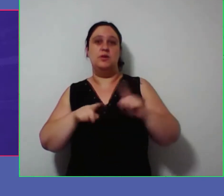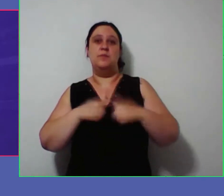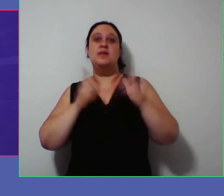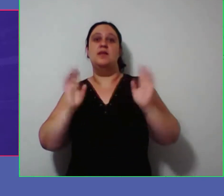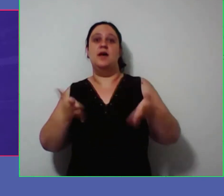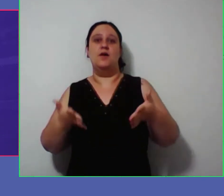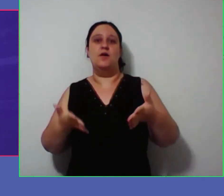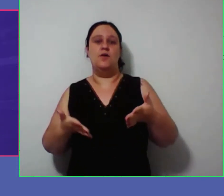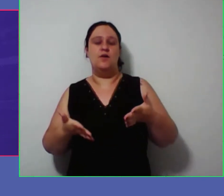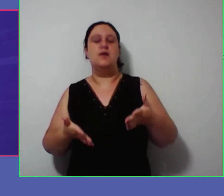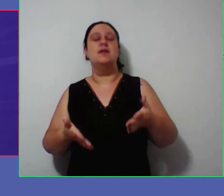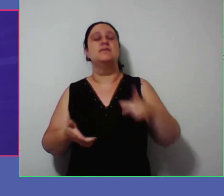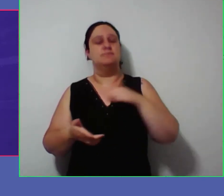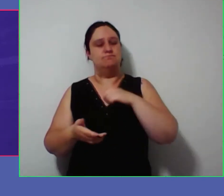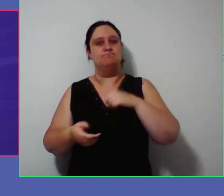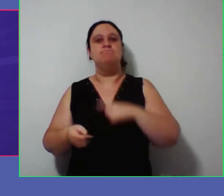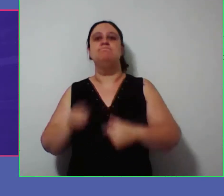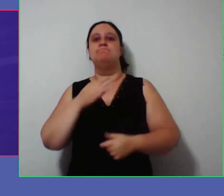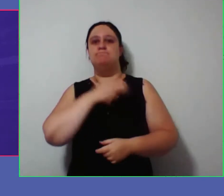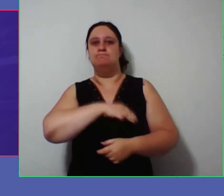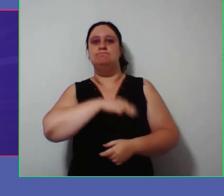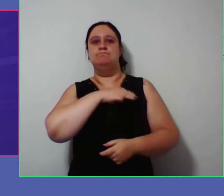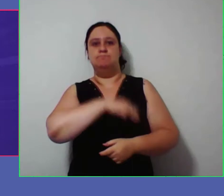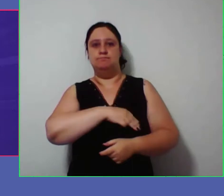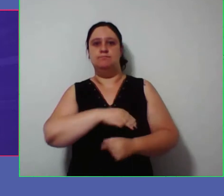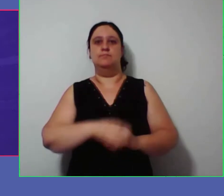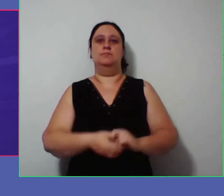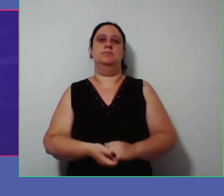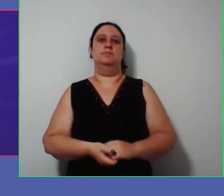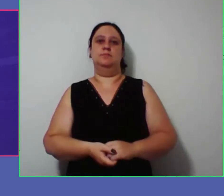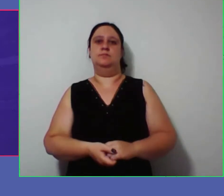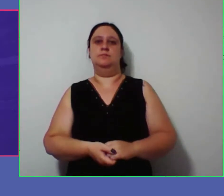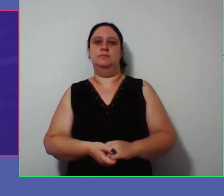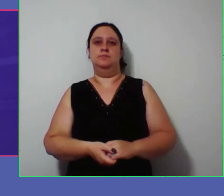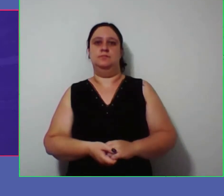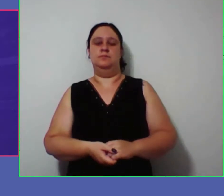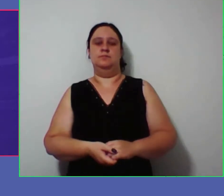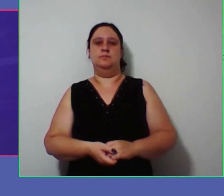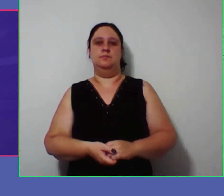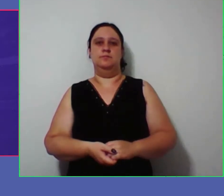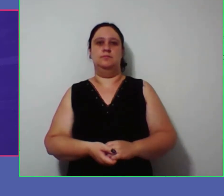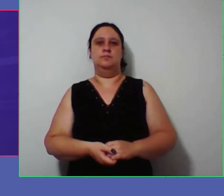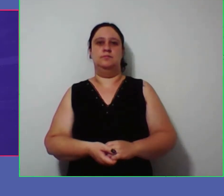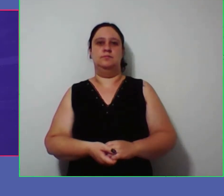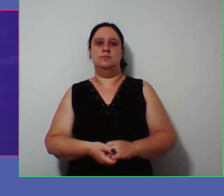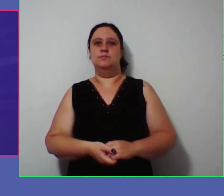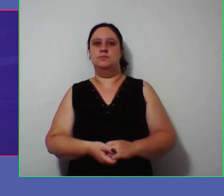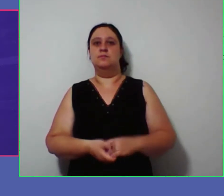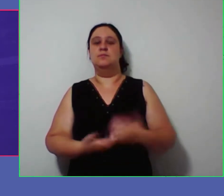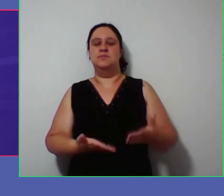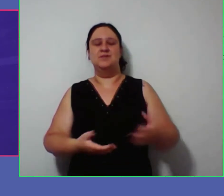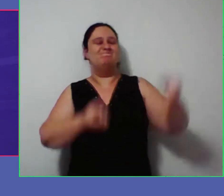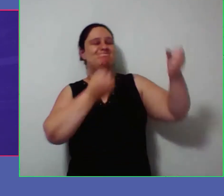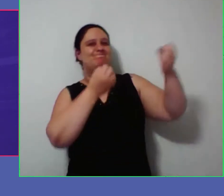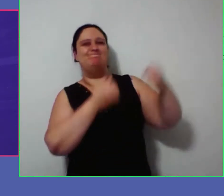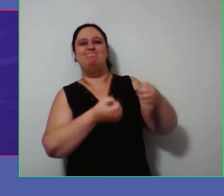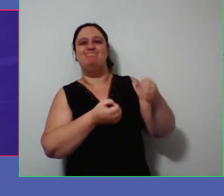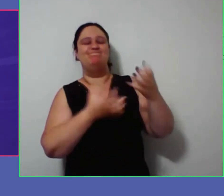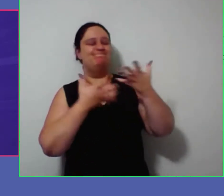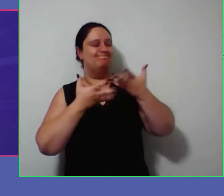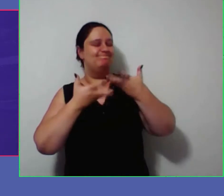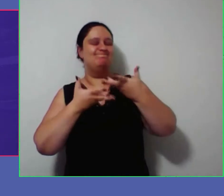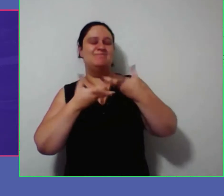misericórdia. Irmãos, que privilégio, que grande privilégio nós podemos hoje participar